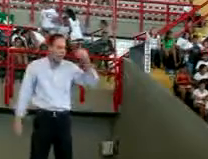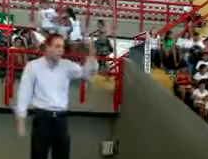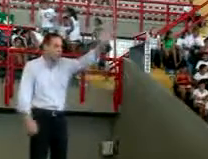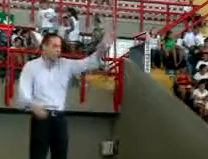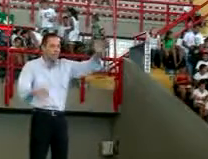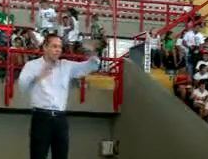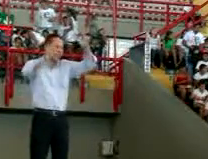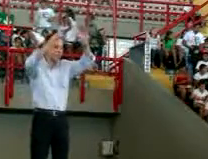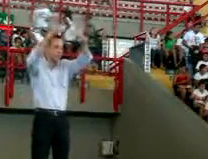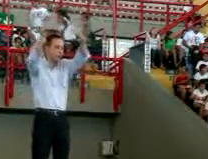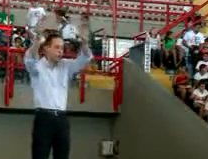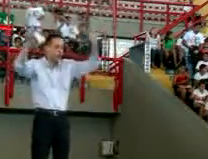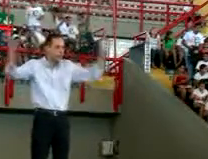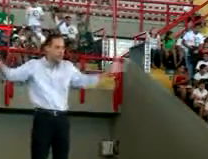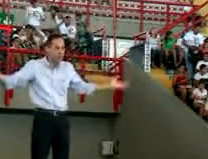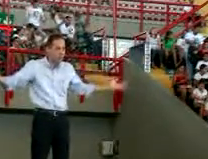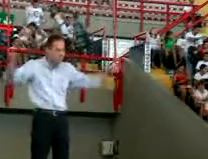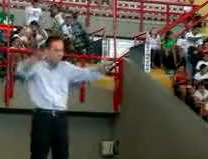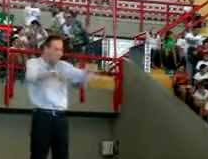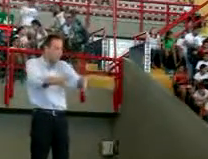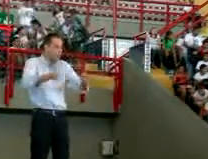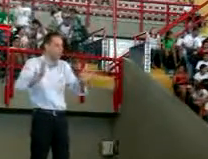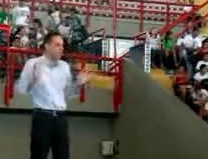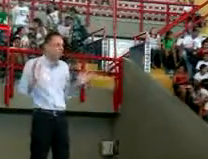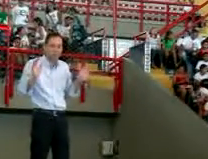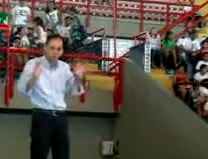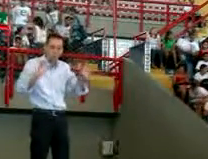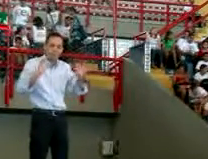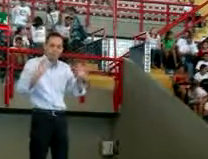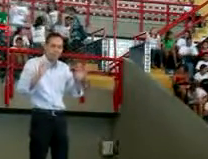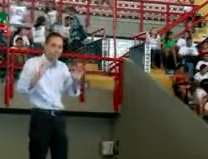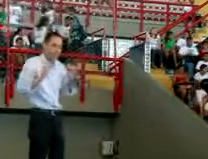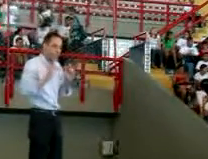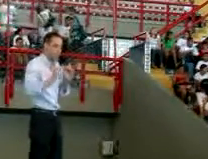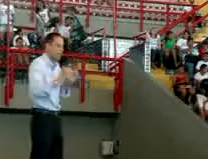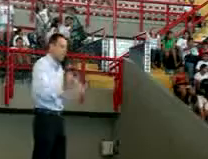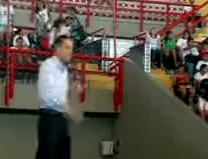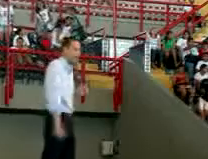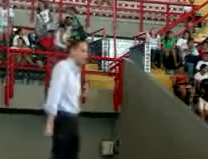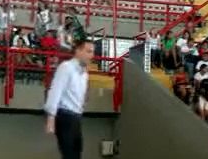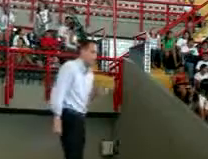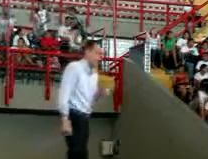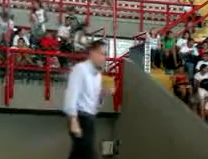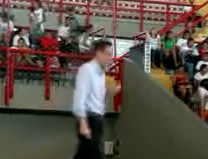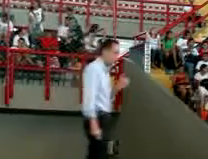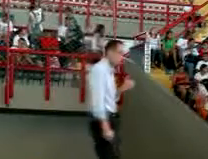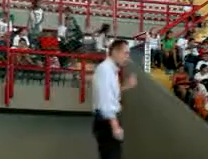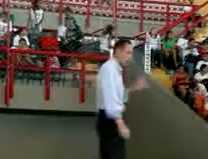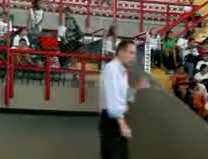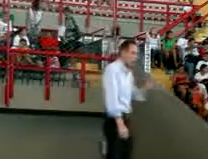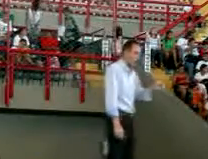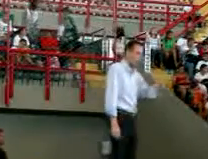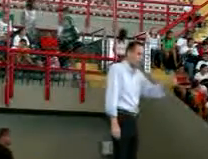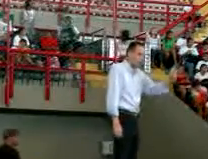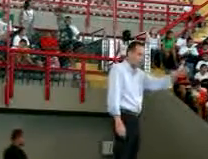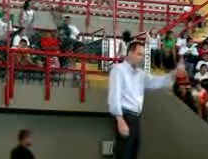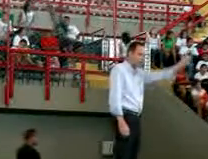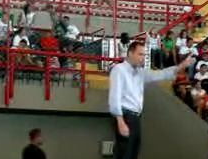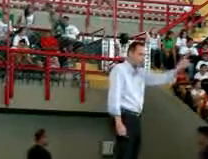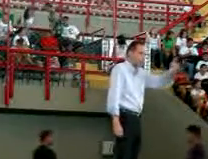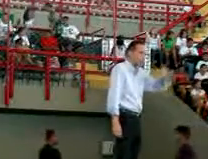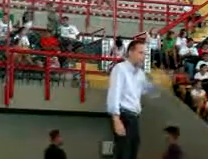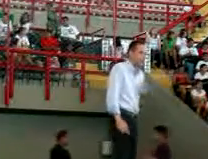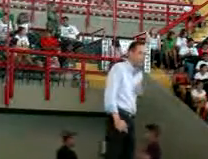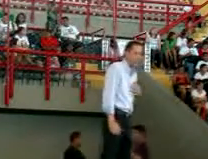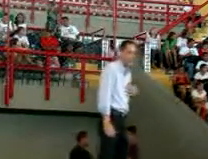exemplo, a Argentina fosse no próximo ano campeã aqui no Brasil. Pense numa situação legal. Gol aos 44 minutos do